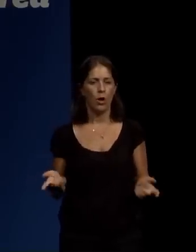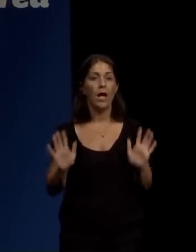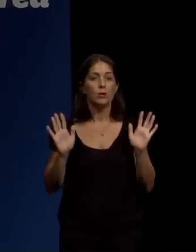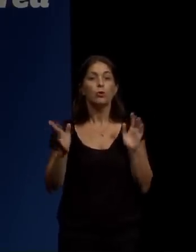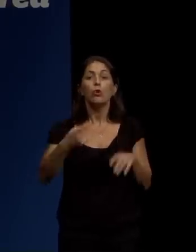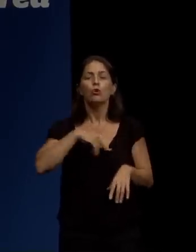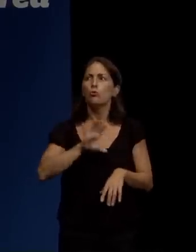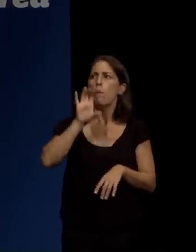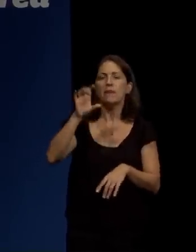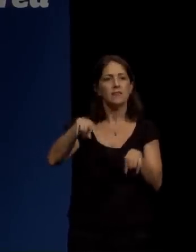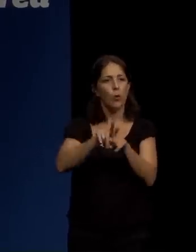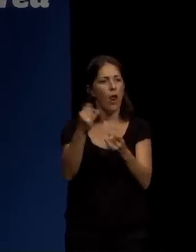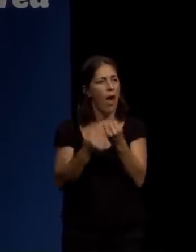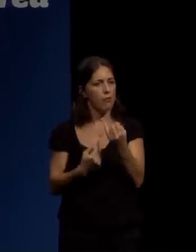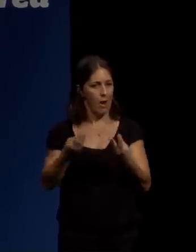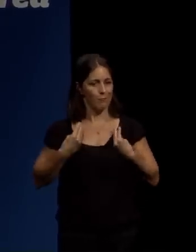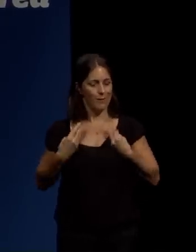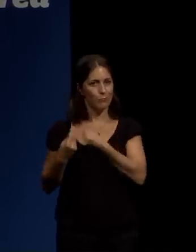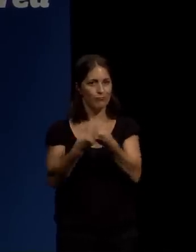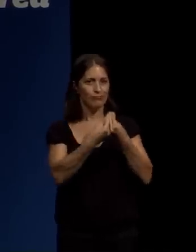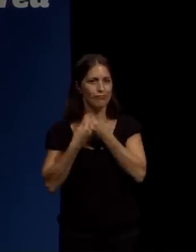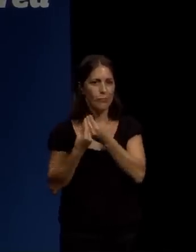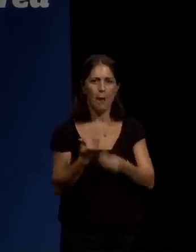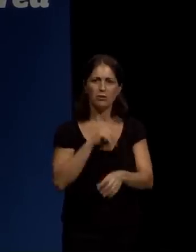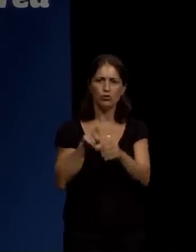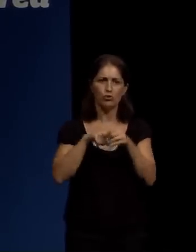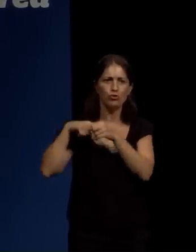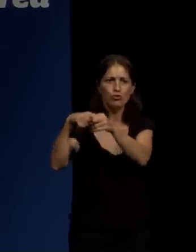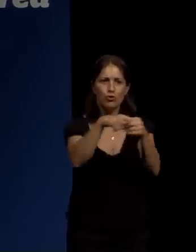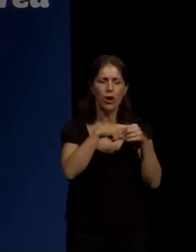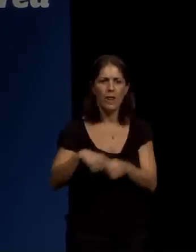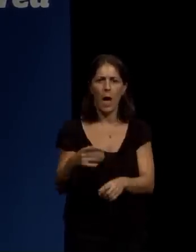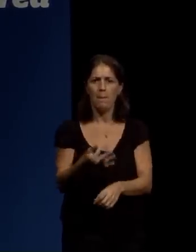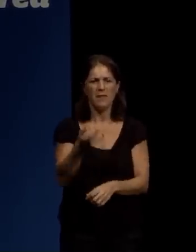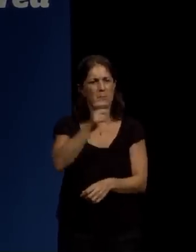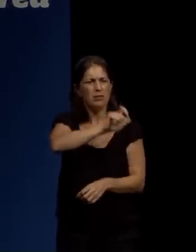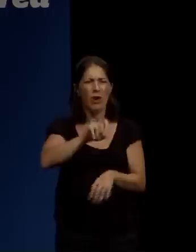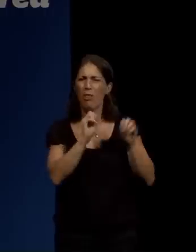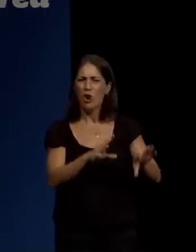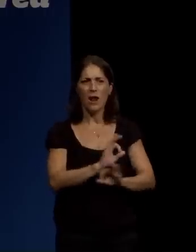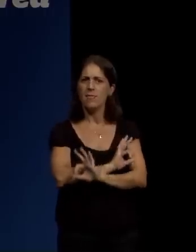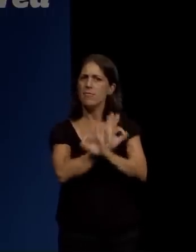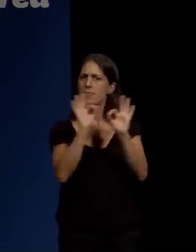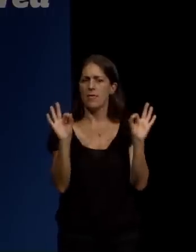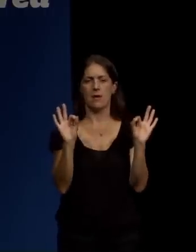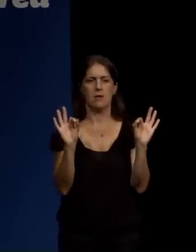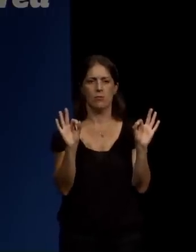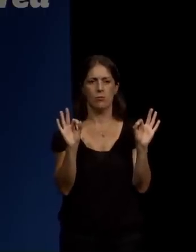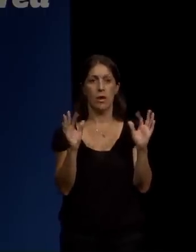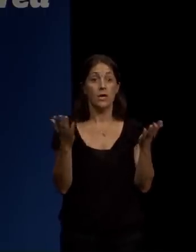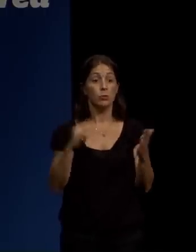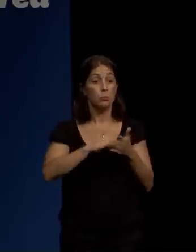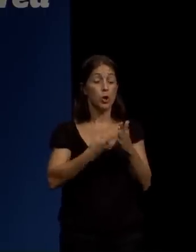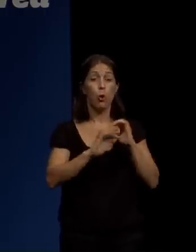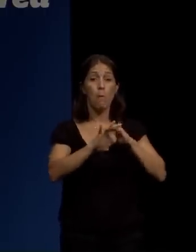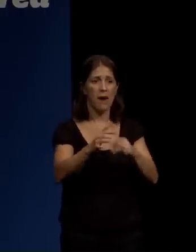para nós, o país é o proxecto de convivencia, e o proxecto de solidaridade, e o proxecto de non deixar a ninguén atrás. Por iso, o proxecto da